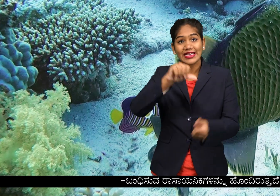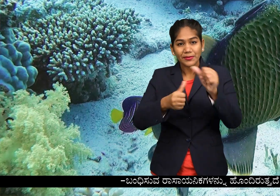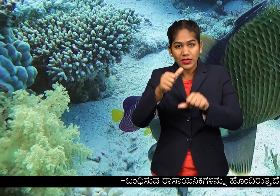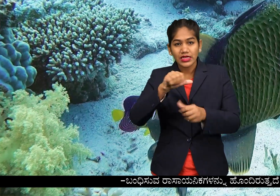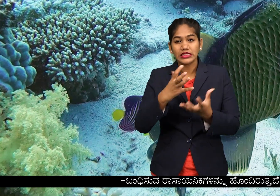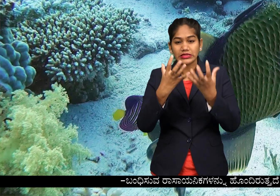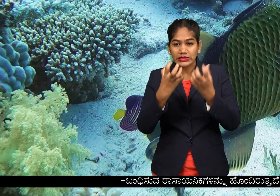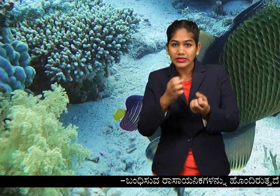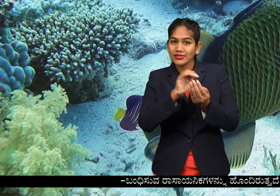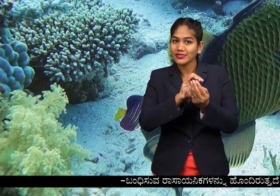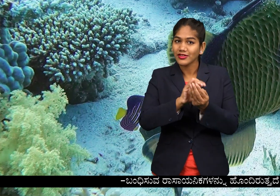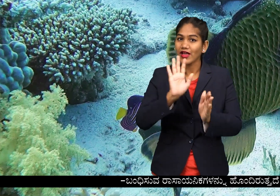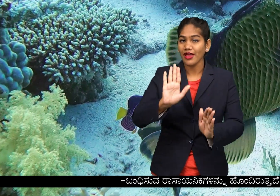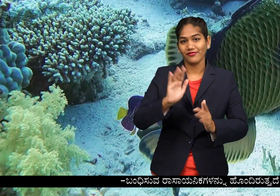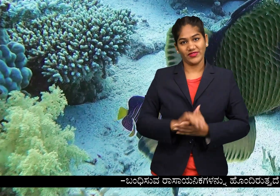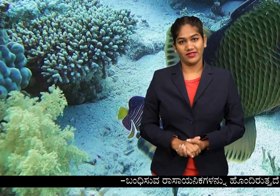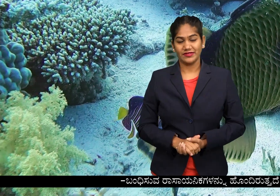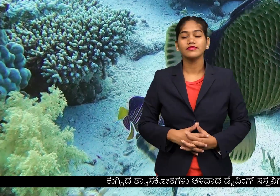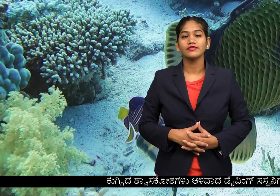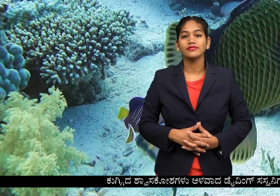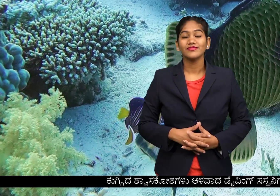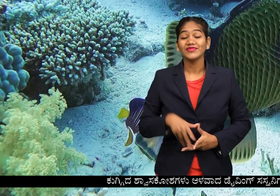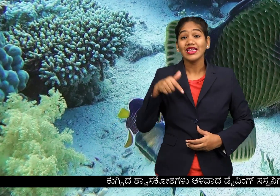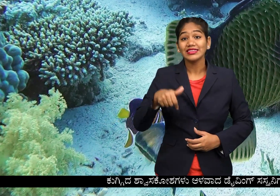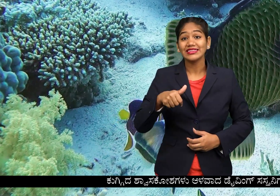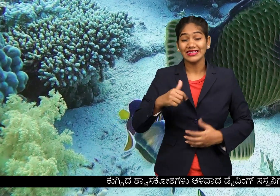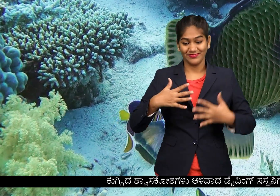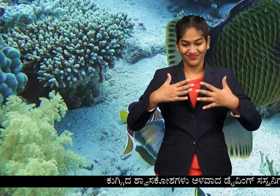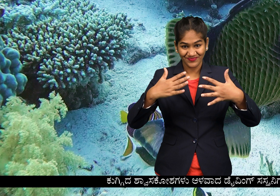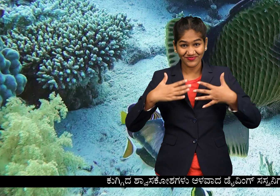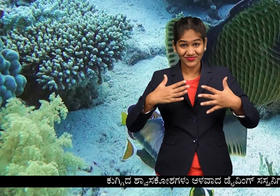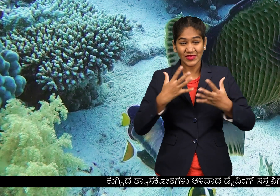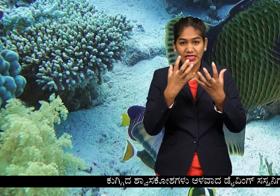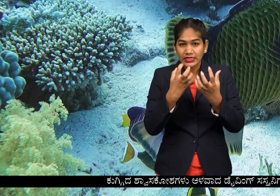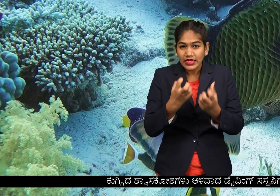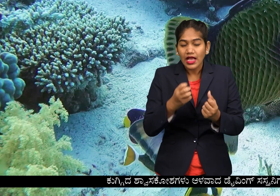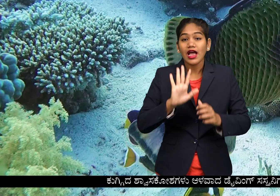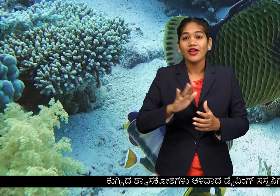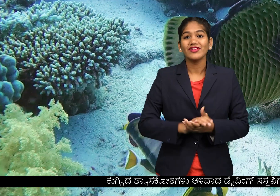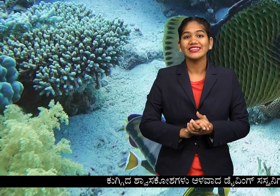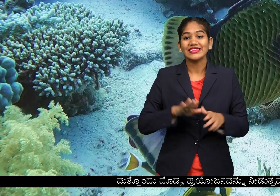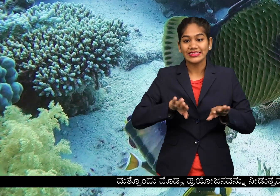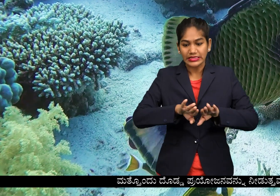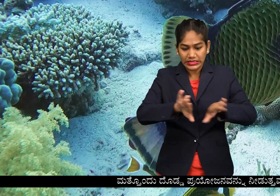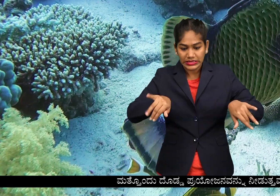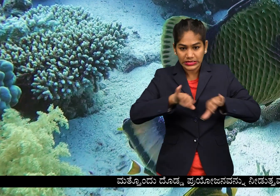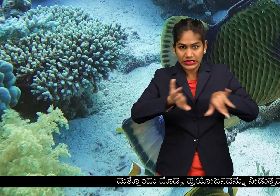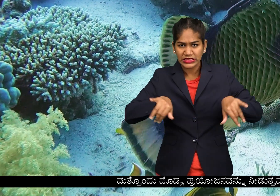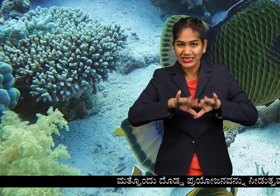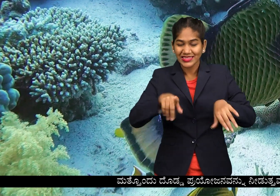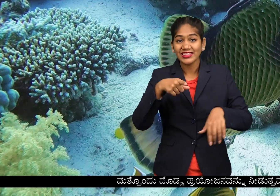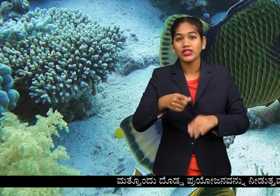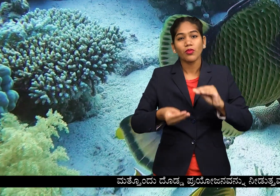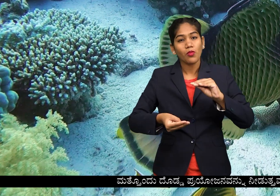ಬಂಧಿಸುವ ರಾಸಾಯನಿಕಗಳನ್ನು ಹೊಂದಿರುತ್ತದೆ. ಕುಗ್ಗಿದ ಶ್ವಾಸಕೋಶಗಳು ಆಳವಾದ ಡೈವಿಂಗ್ ಸಸ್ತನಿಗಳಿಗೆ ಮತ್ತೊಂದು